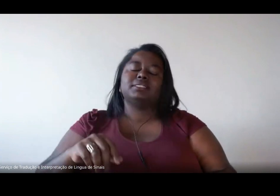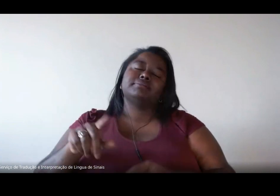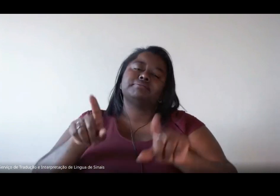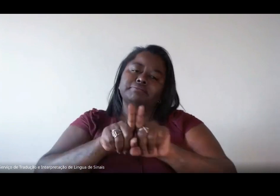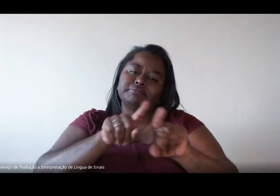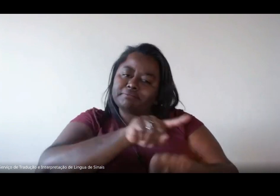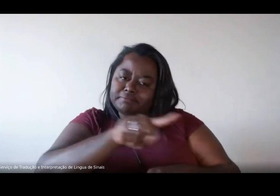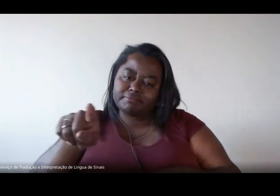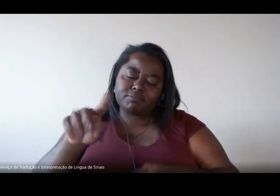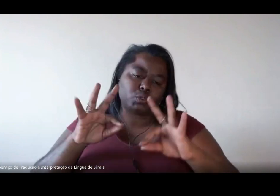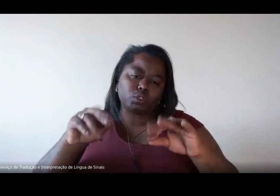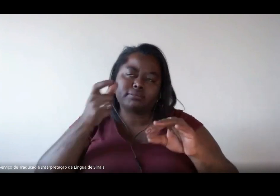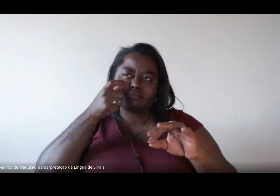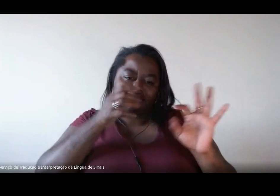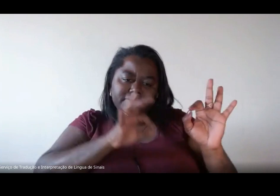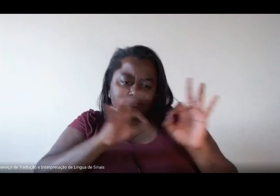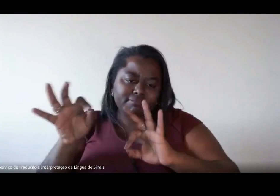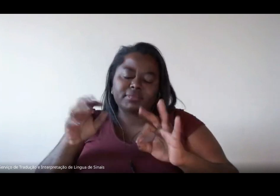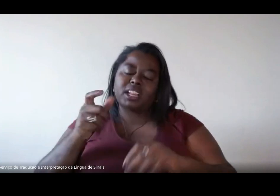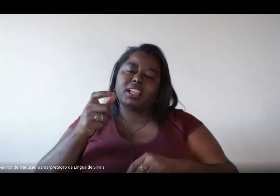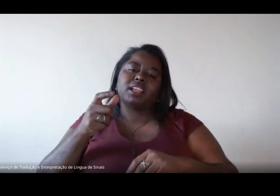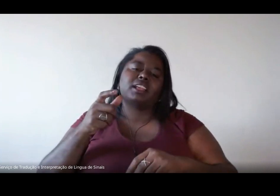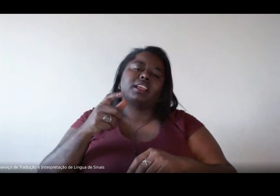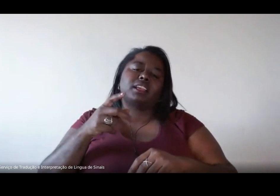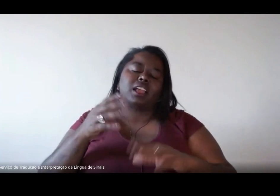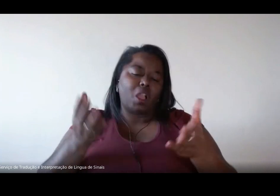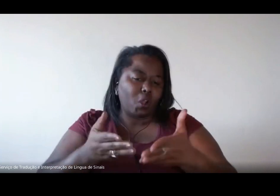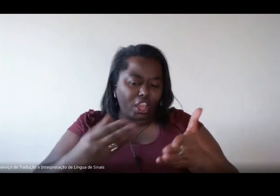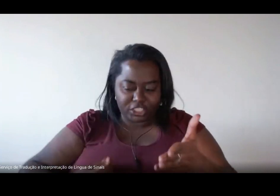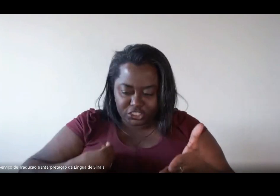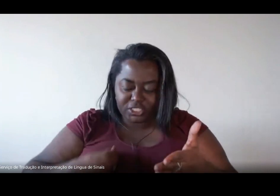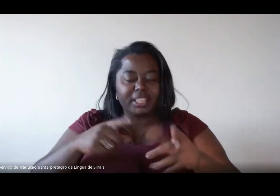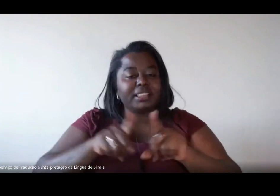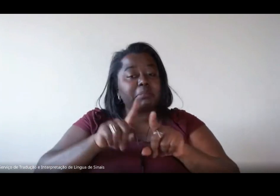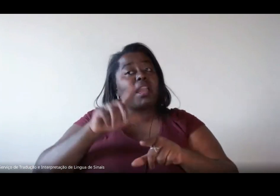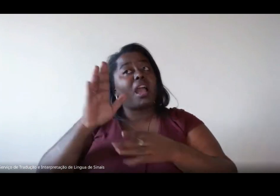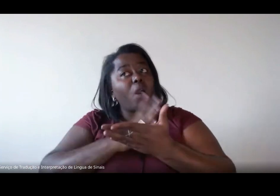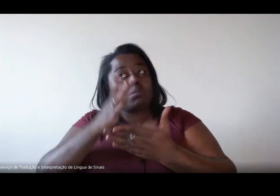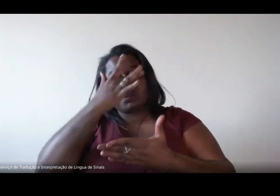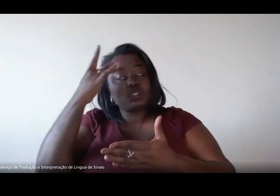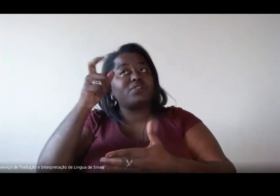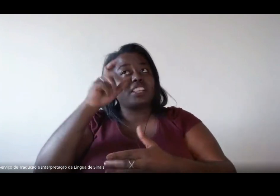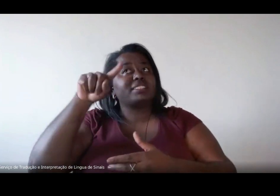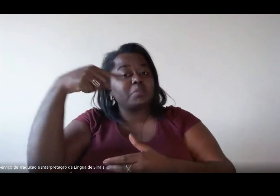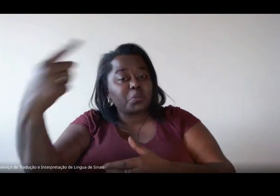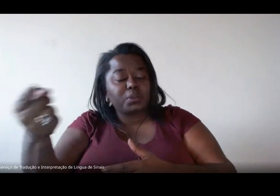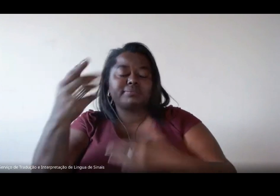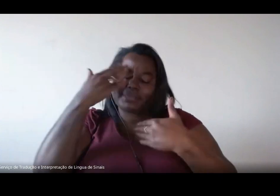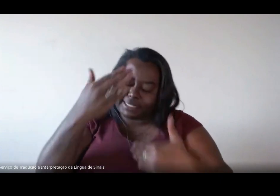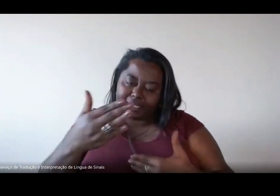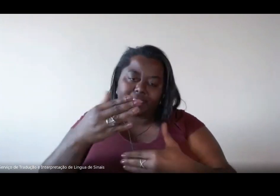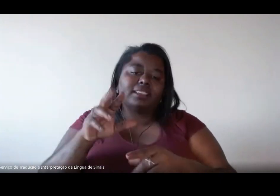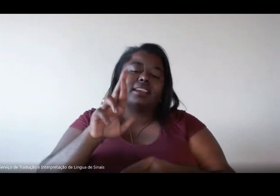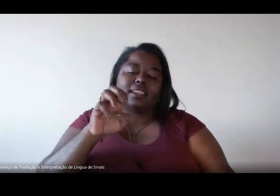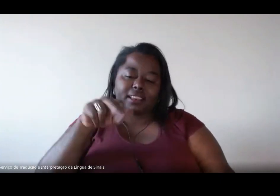a todas, todos e todas que estão aí nos assistindo, que ainda vão assistir, a gente vai disponibilizar esses vídeos, né? A